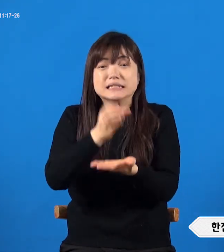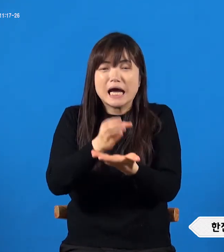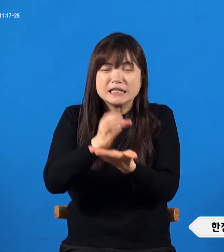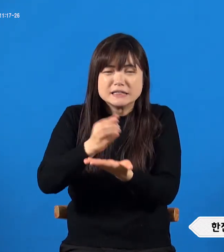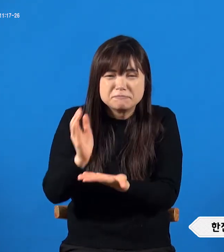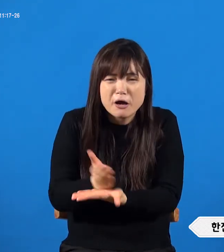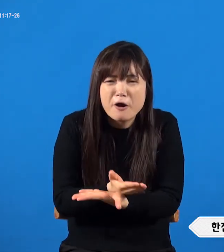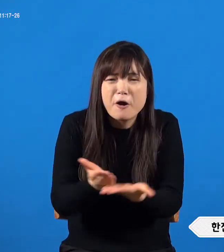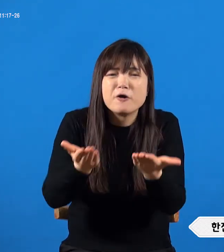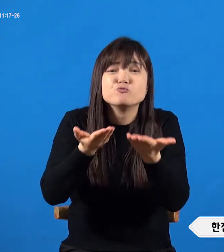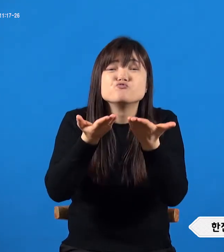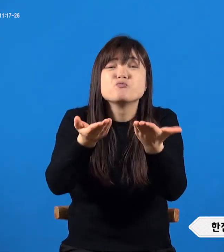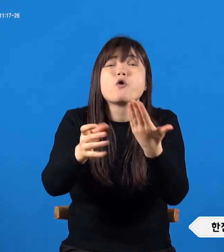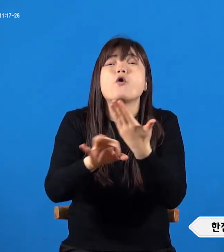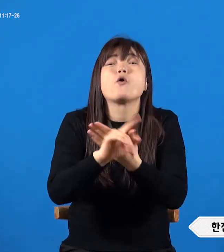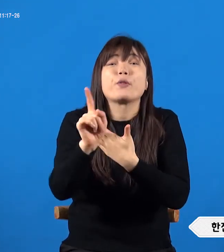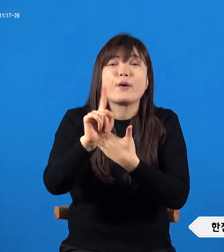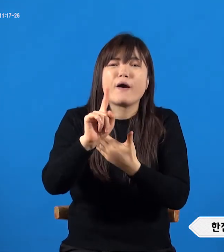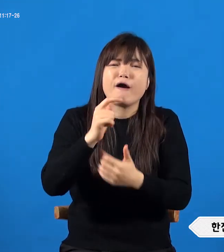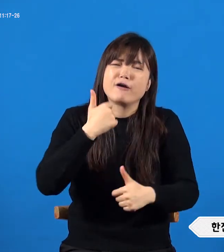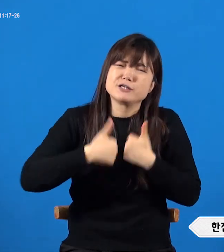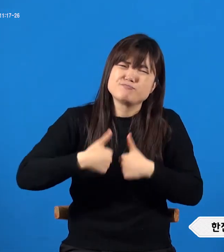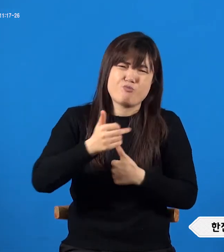때에 우리의 기쁨이 얼마나 크겠습니까?